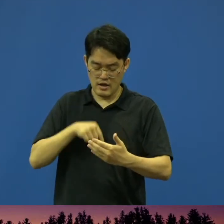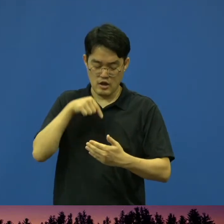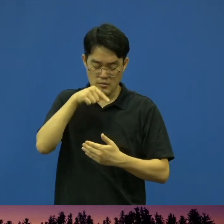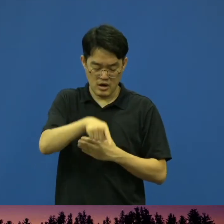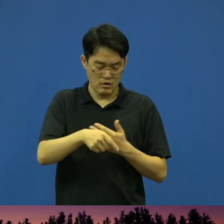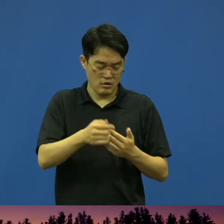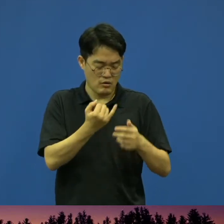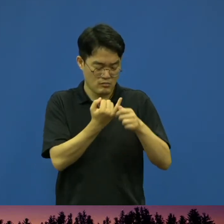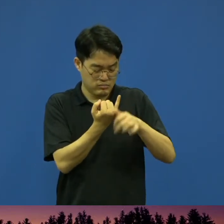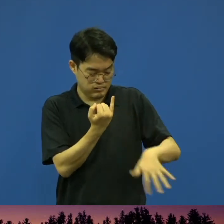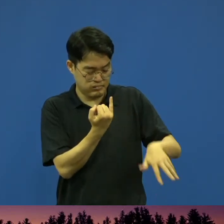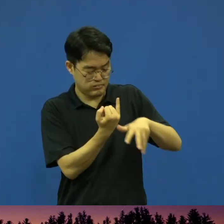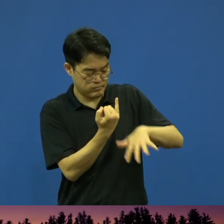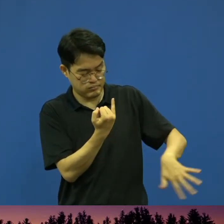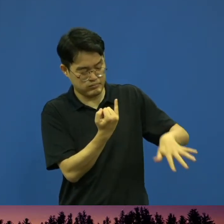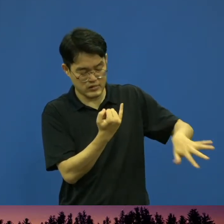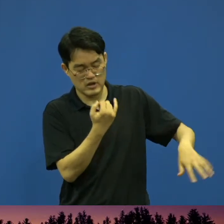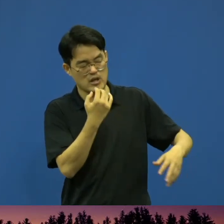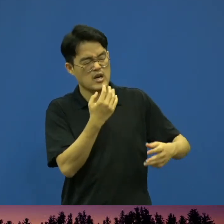그것이 12년이었습니다.